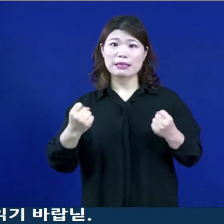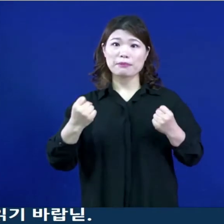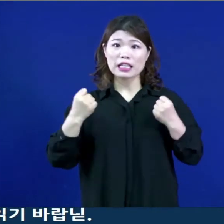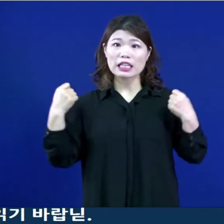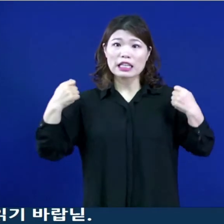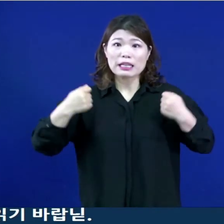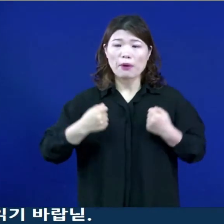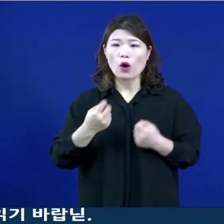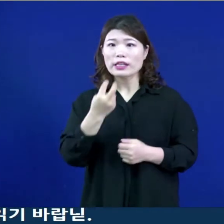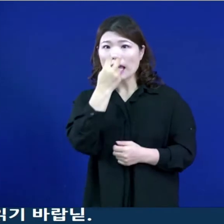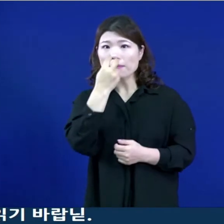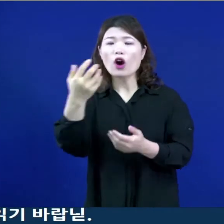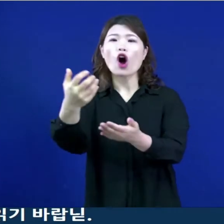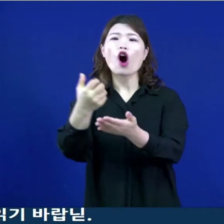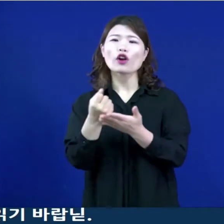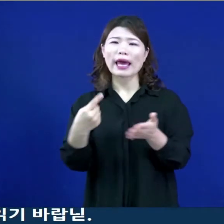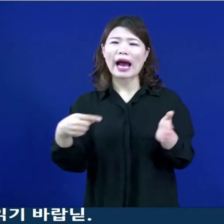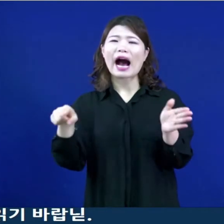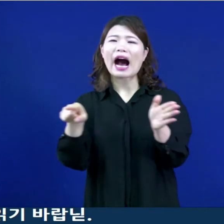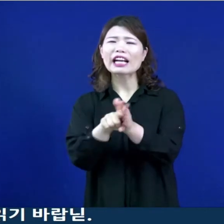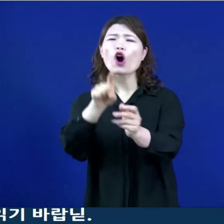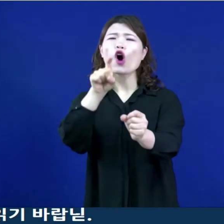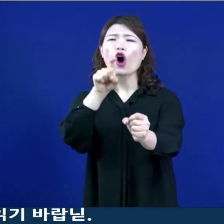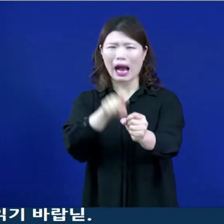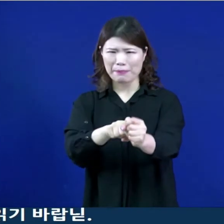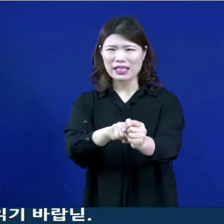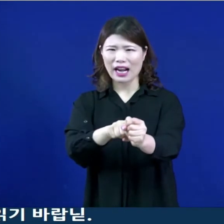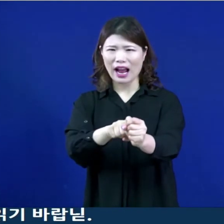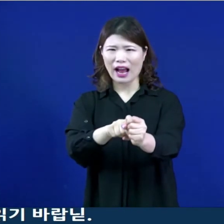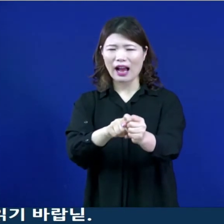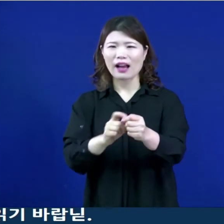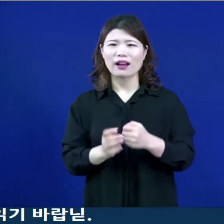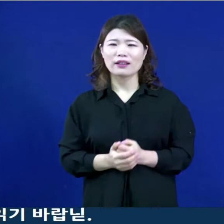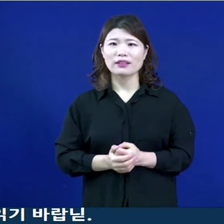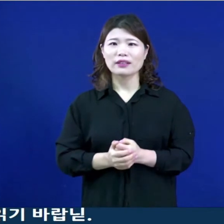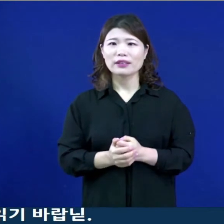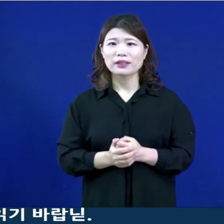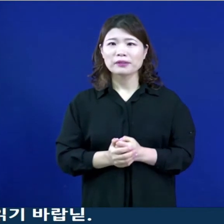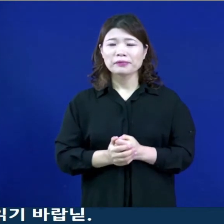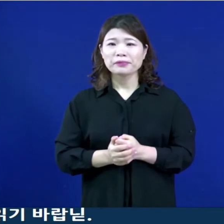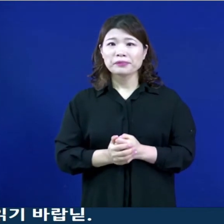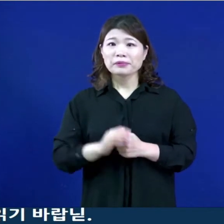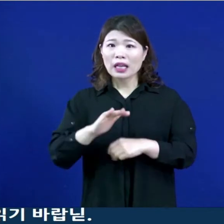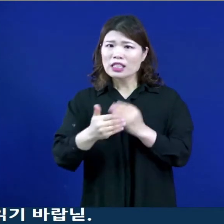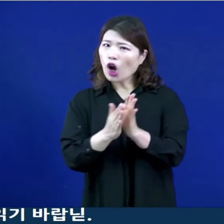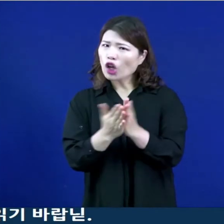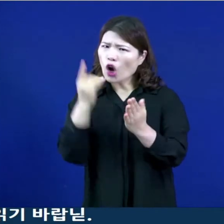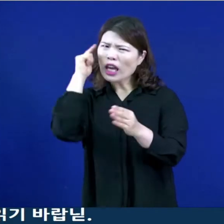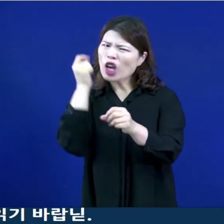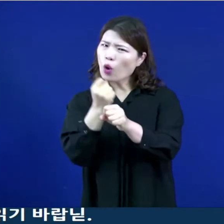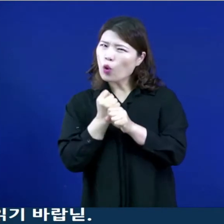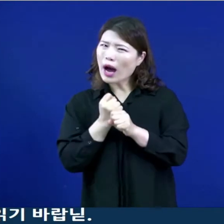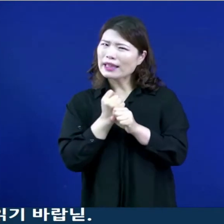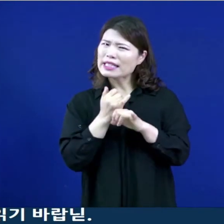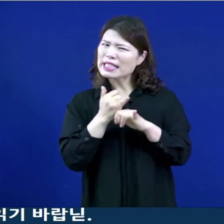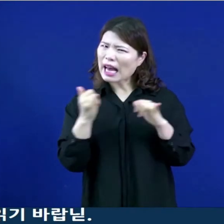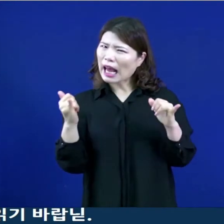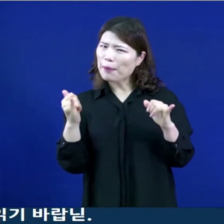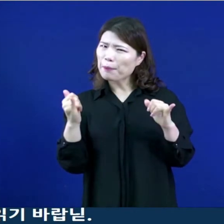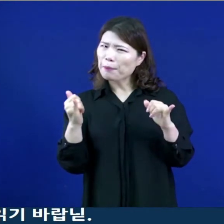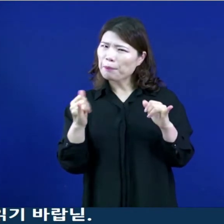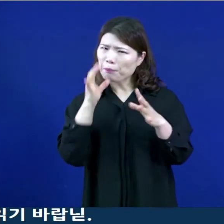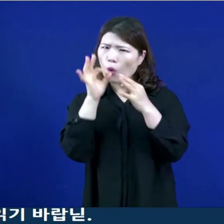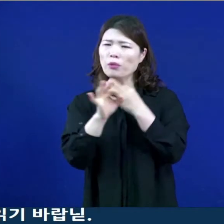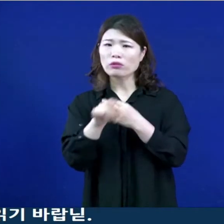힘입어 생명을 얻게 하려 함이니라. 사실은 성경을 연구하는 사람에게 이런 구절은 매우